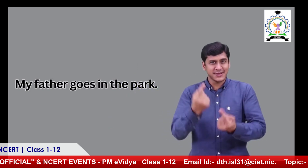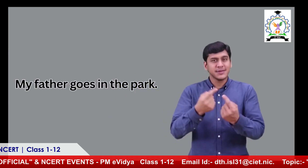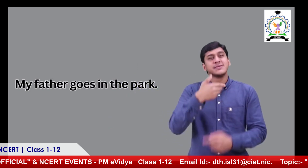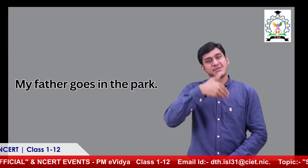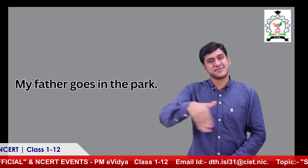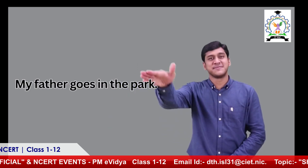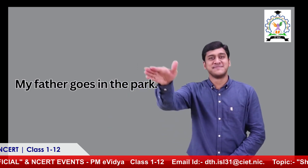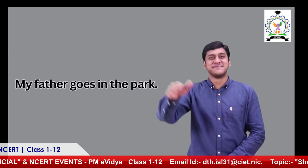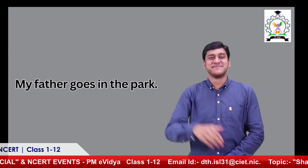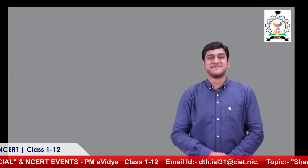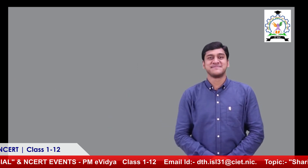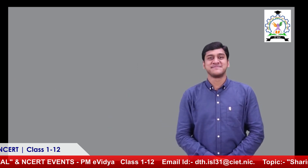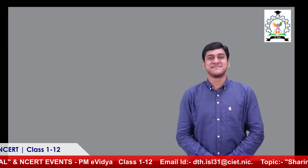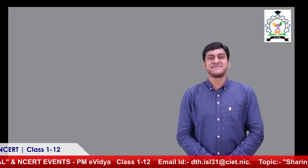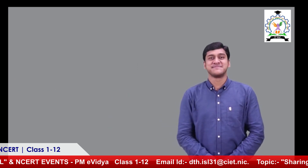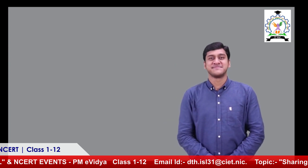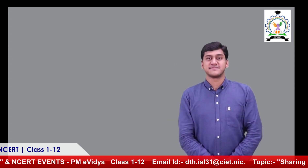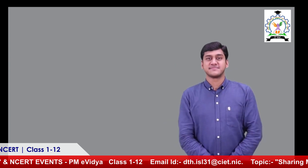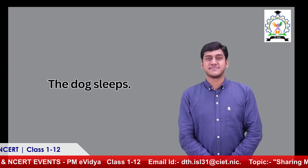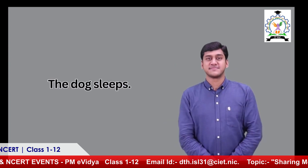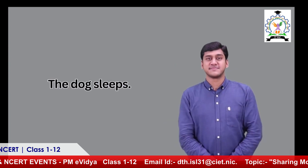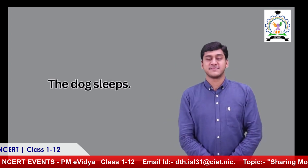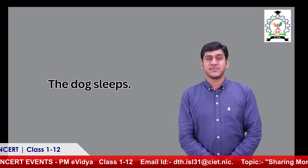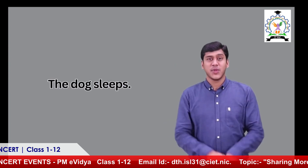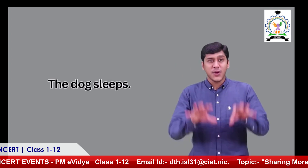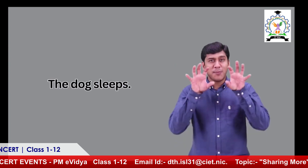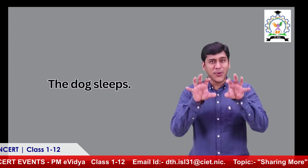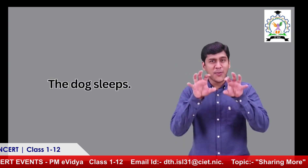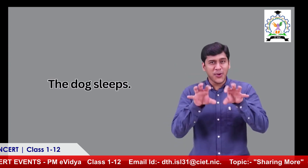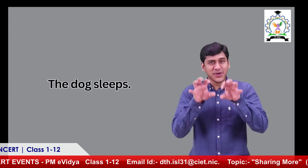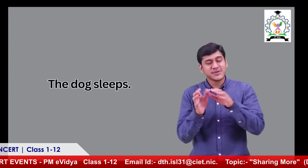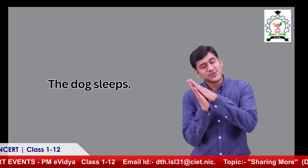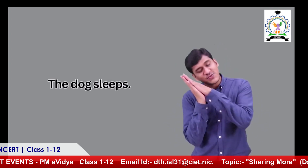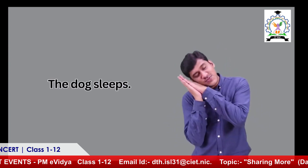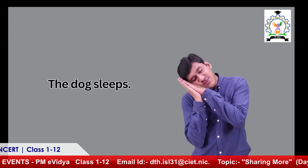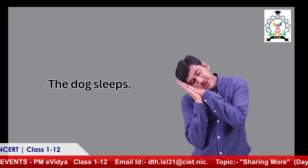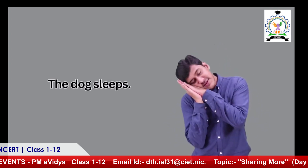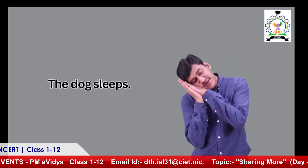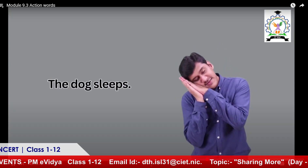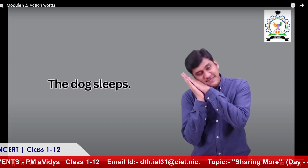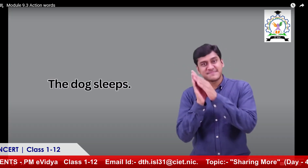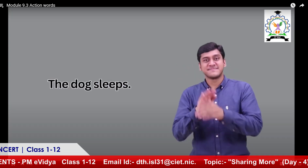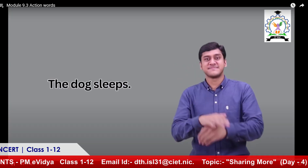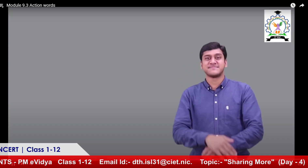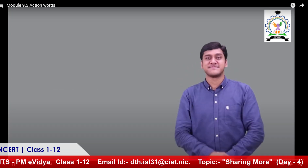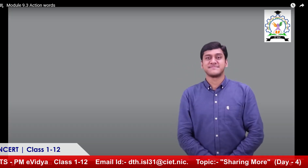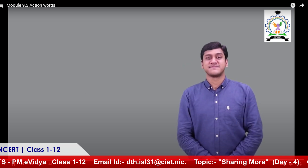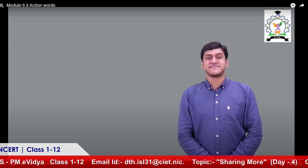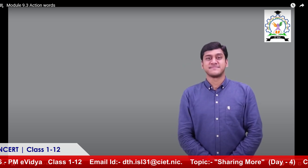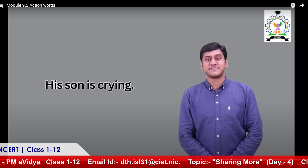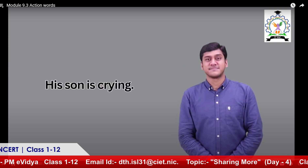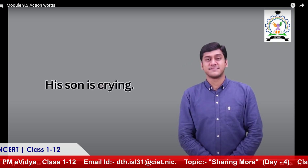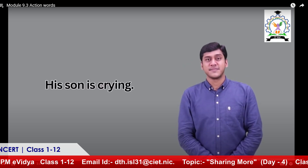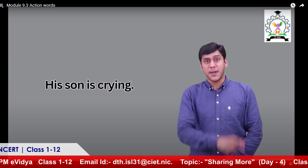मेरे पिताजी पार्क में जाते हैं। कुत्ता सो रहा है।